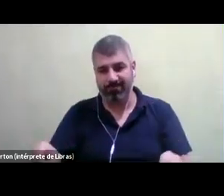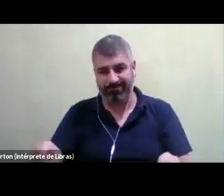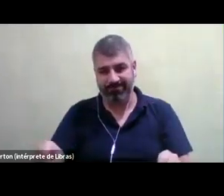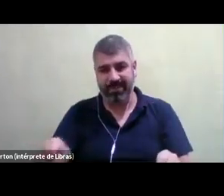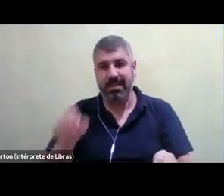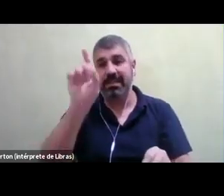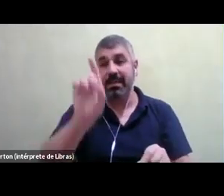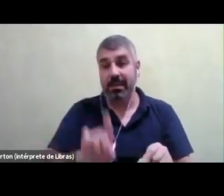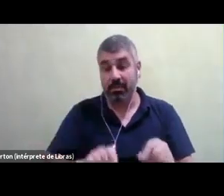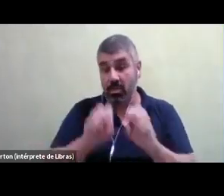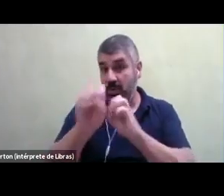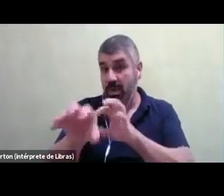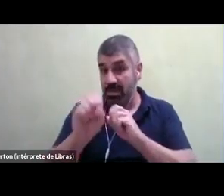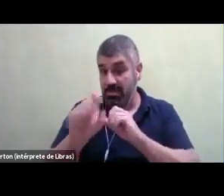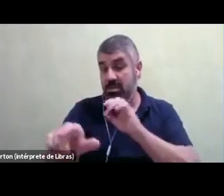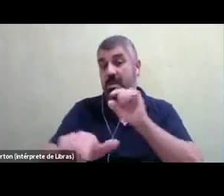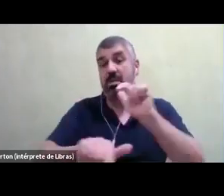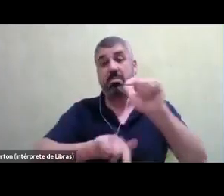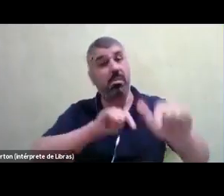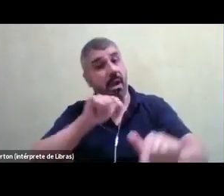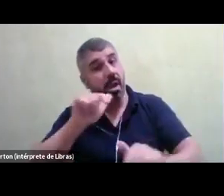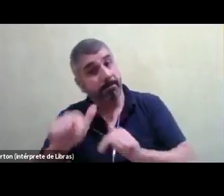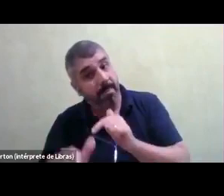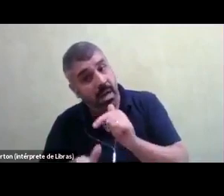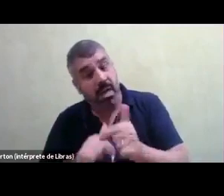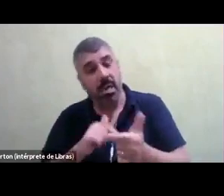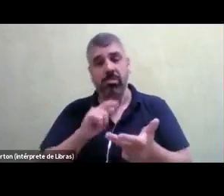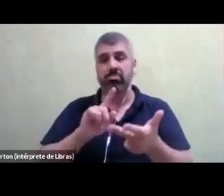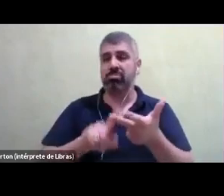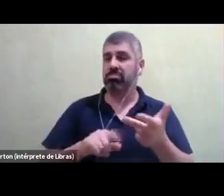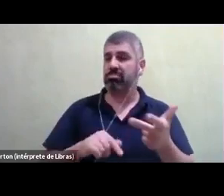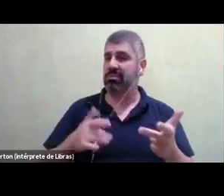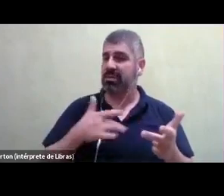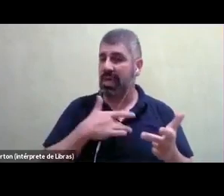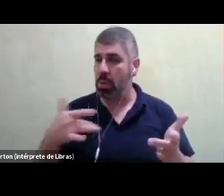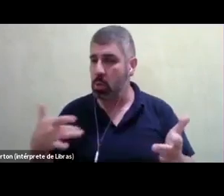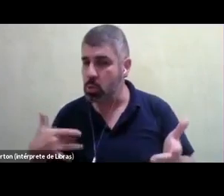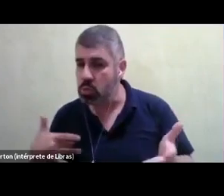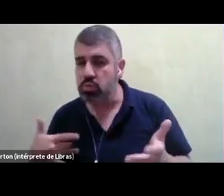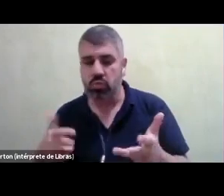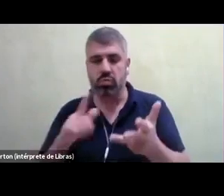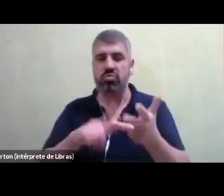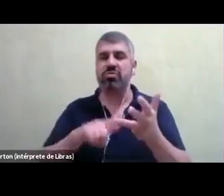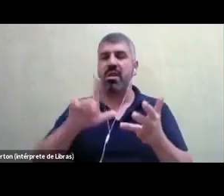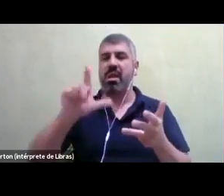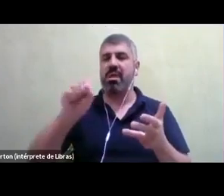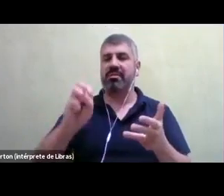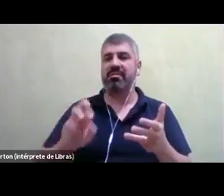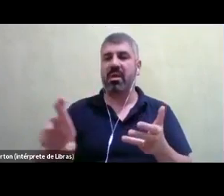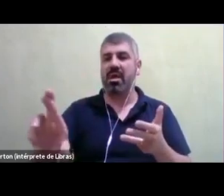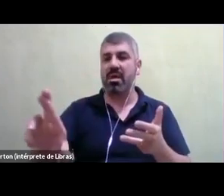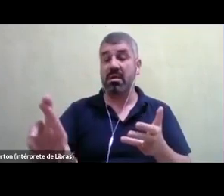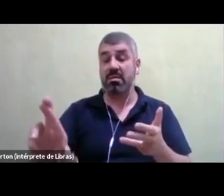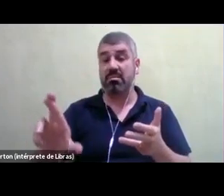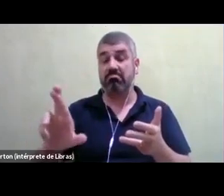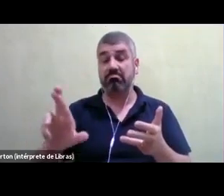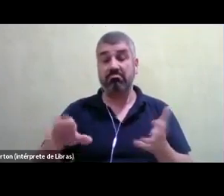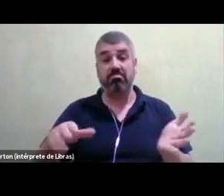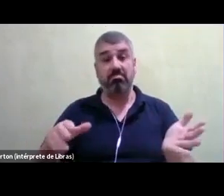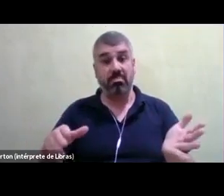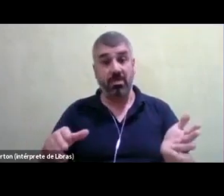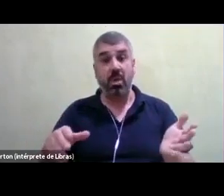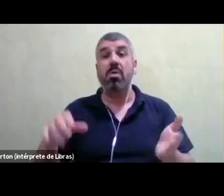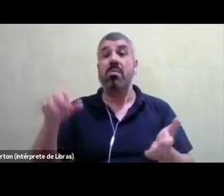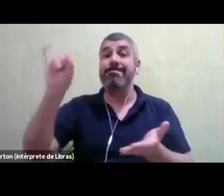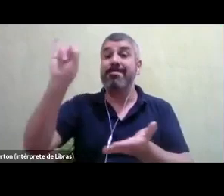ao trabalho, à saúde, ao lazer. Os nossos migrantes de crise, ao